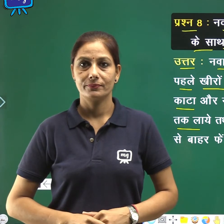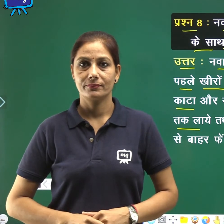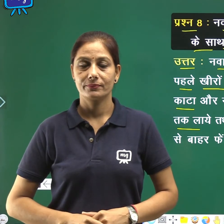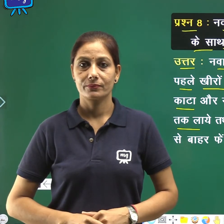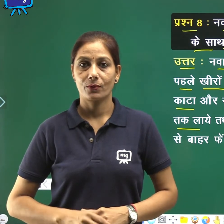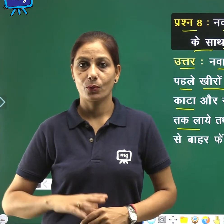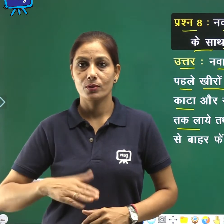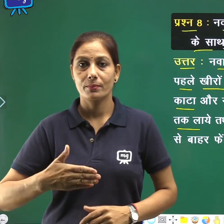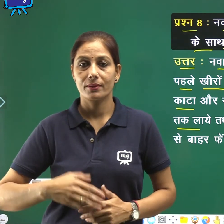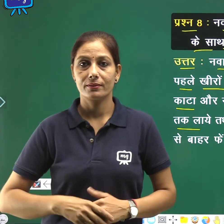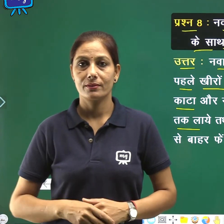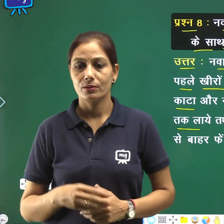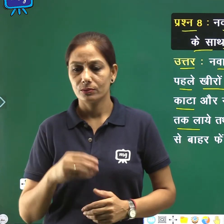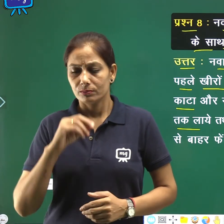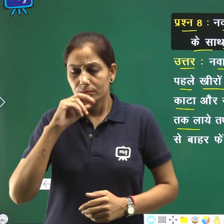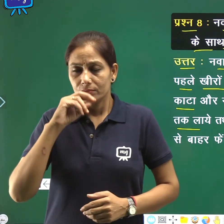फिर सूंघकर